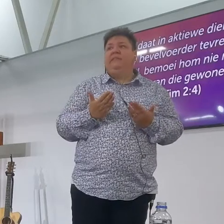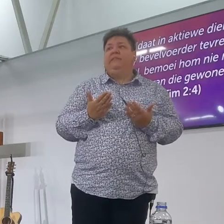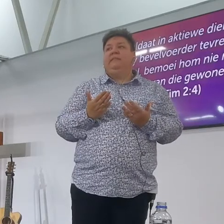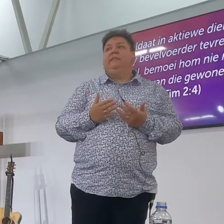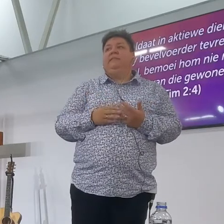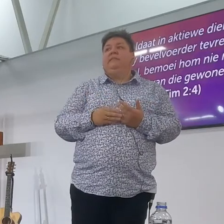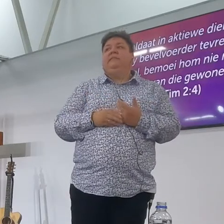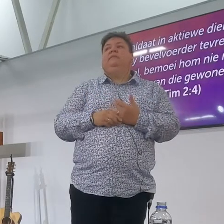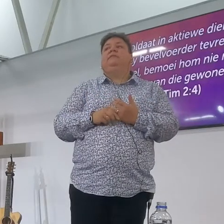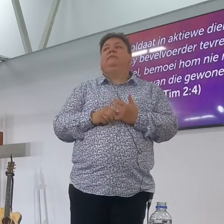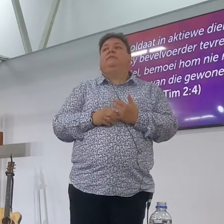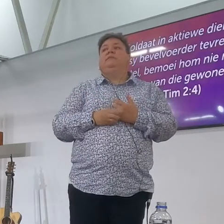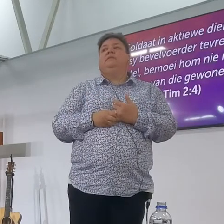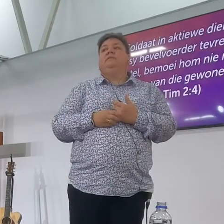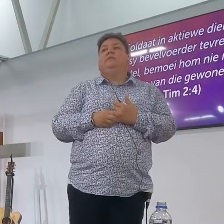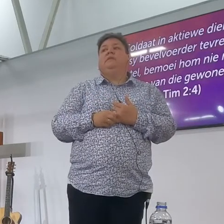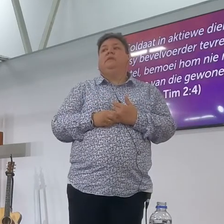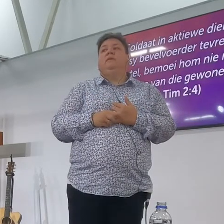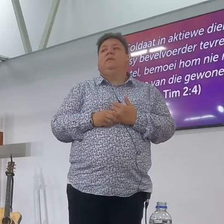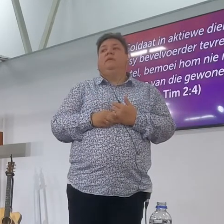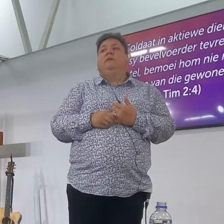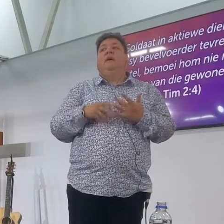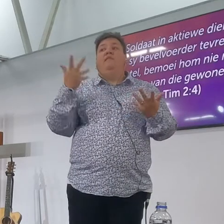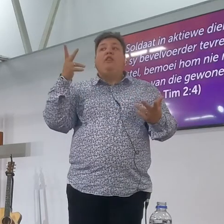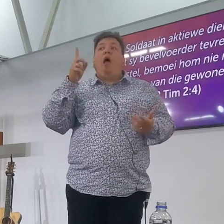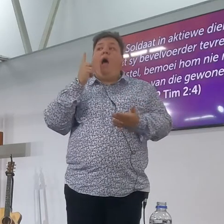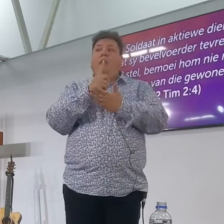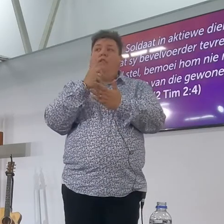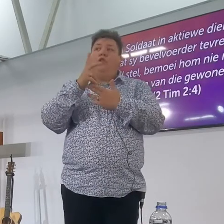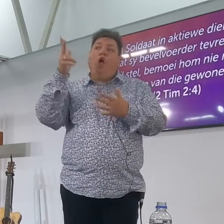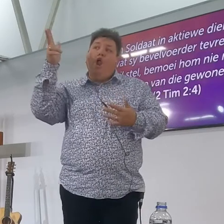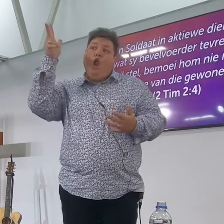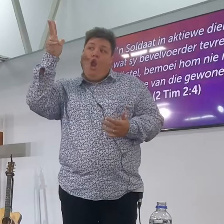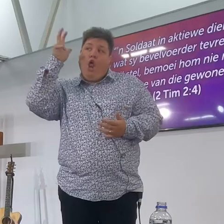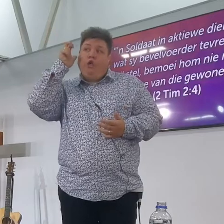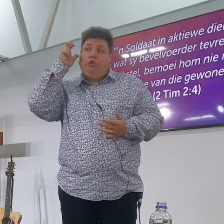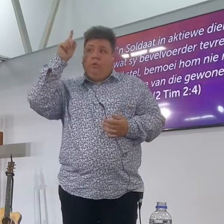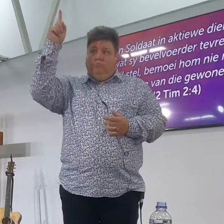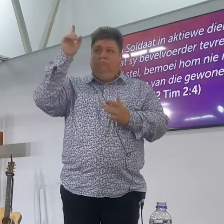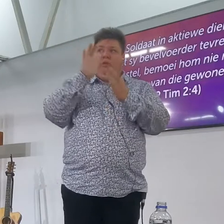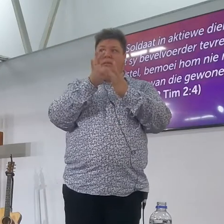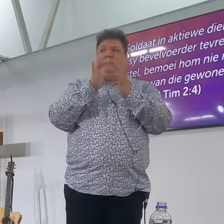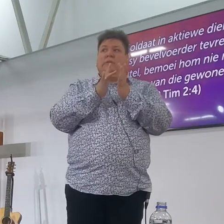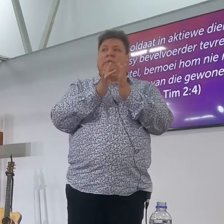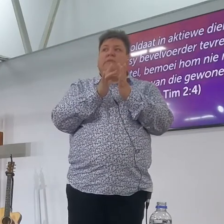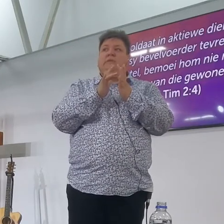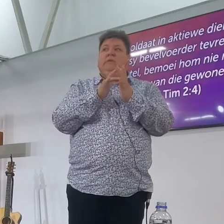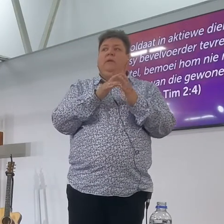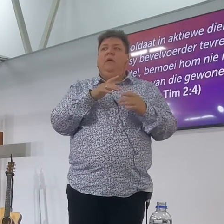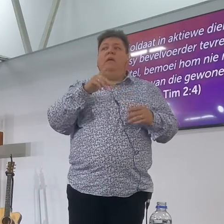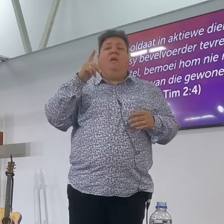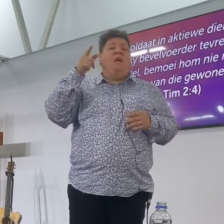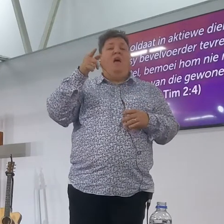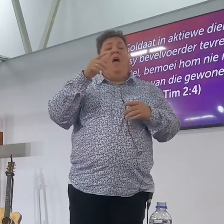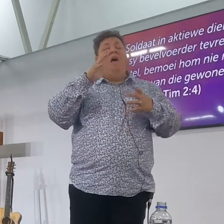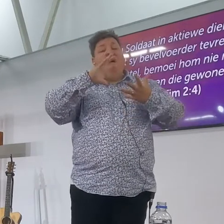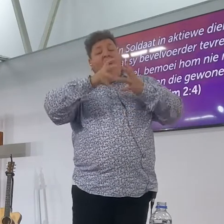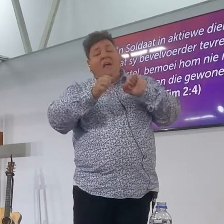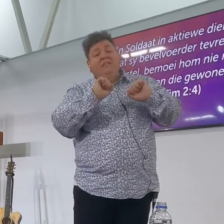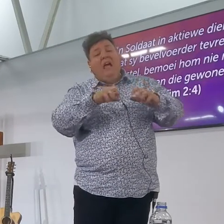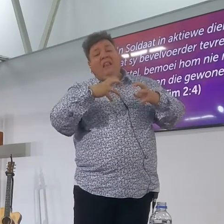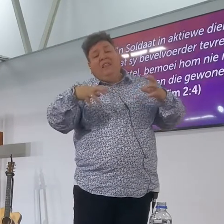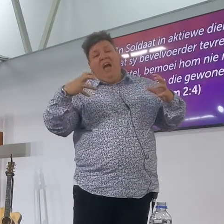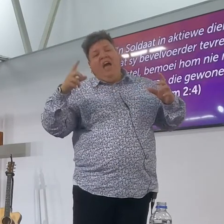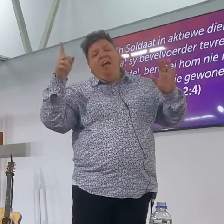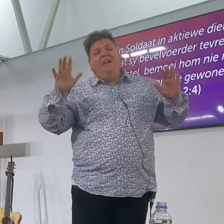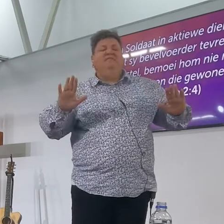om in aktiewe diens te wees, wat sy bevelvoeder wil tevrede stel, dis die Here Jesus, bemoei hom nie met die dinge van die gewone lewe nie, my oë is nie